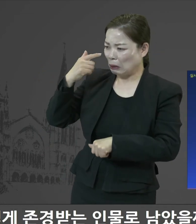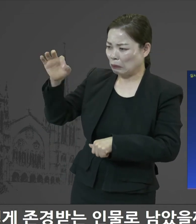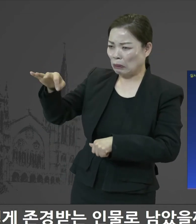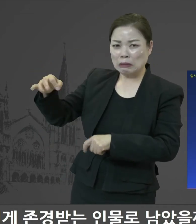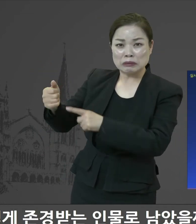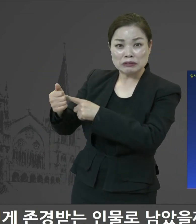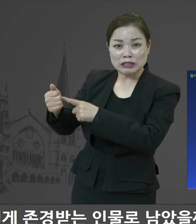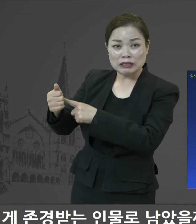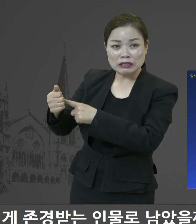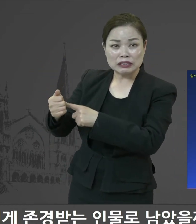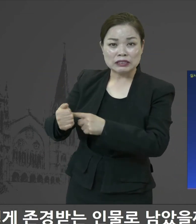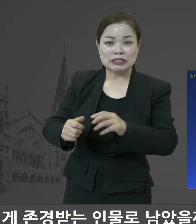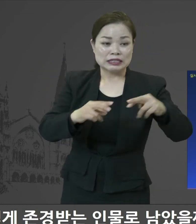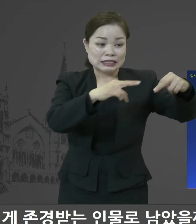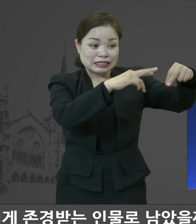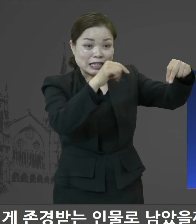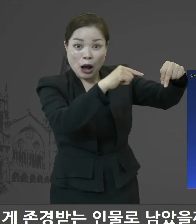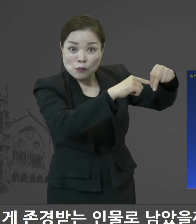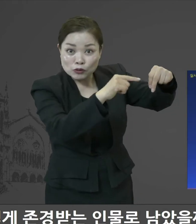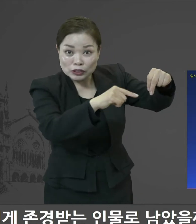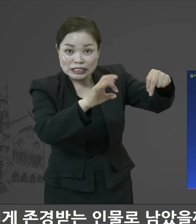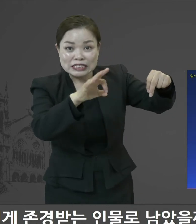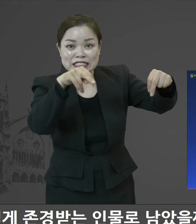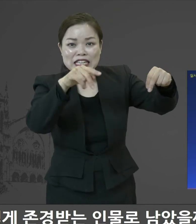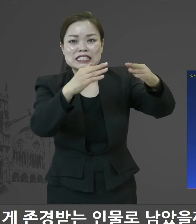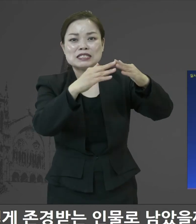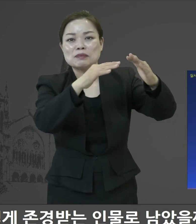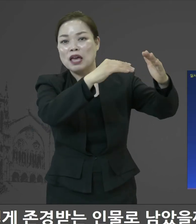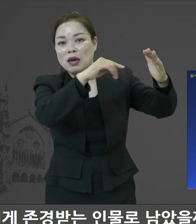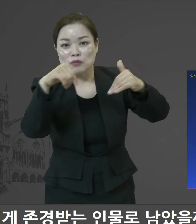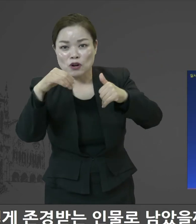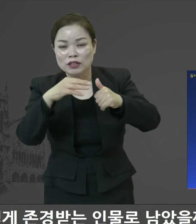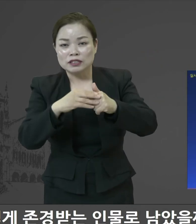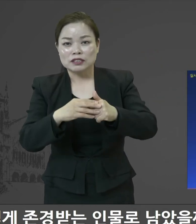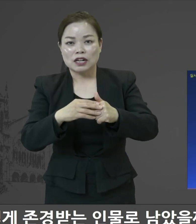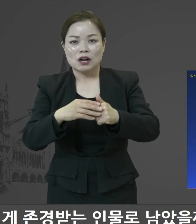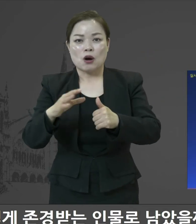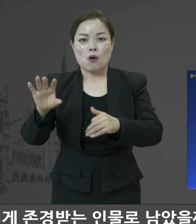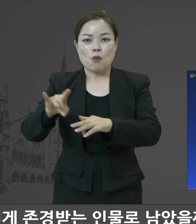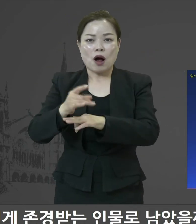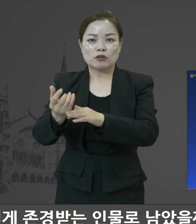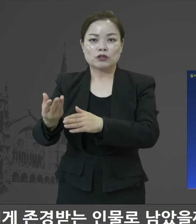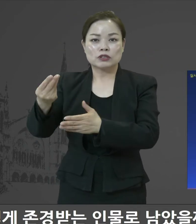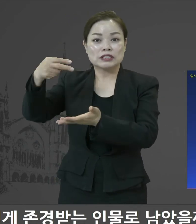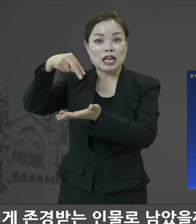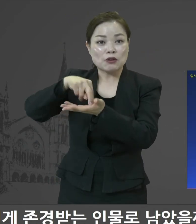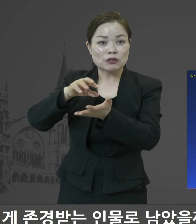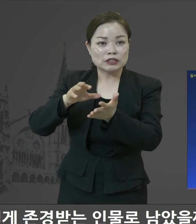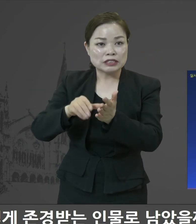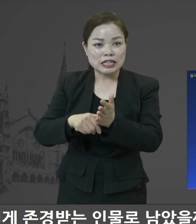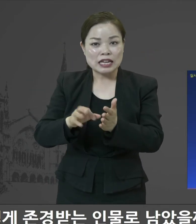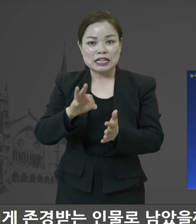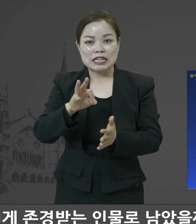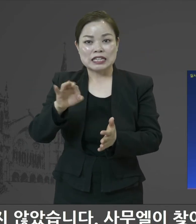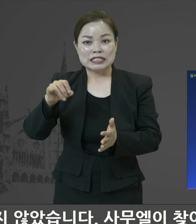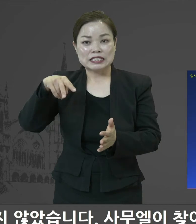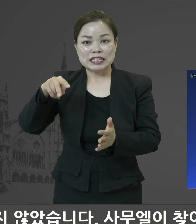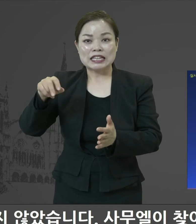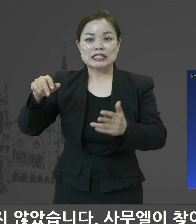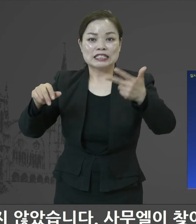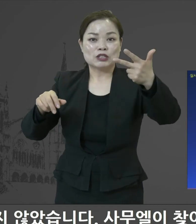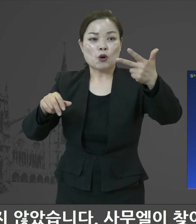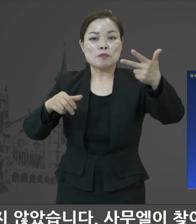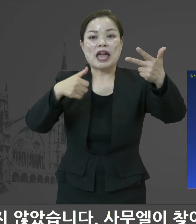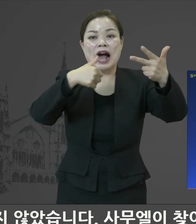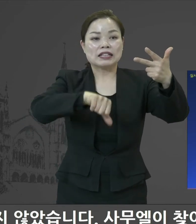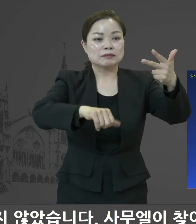집에 찾아와서 이새의 아들들 중에 기름을 부어 왕으로 삼으려고 할 때 아버지 이새는 다윗 빼고 7명의